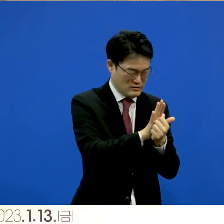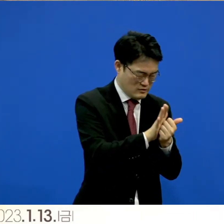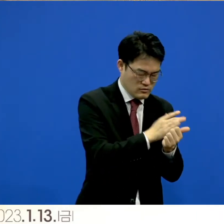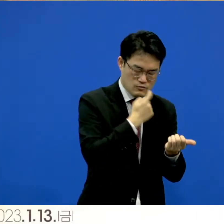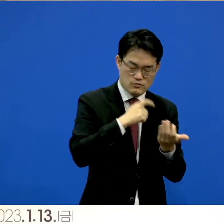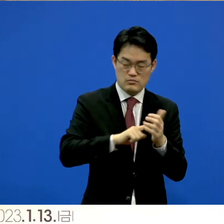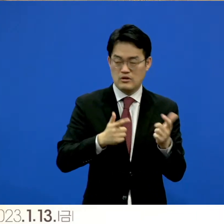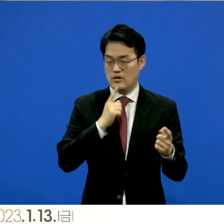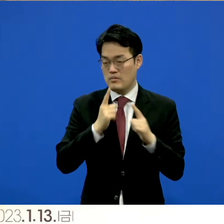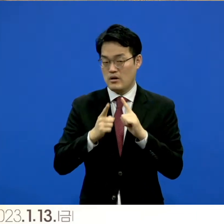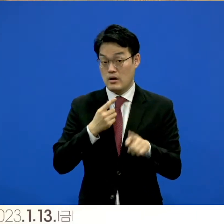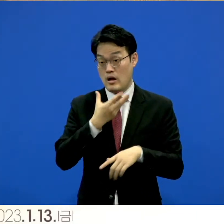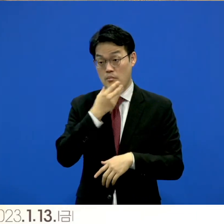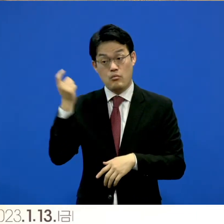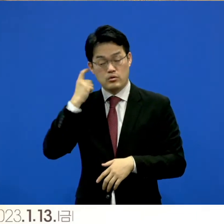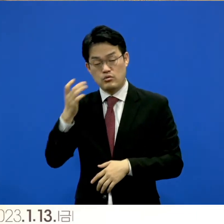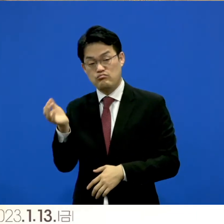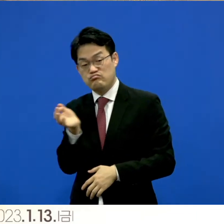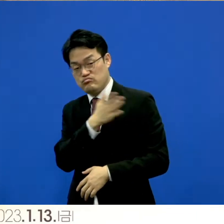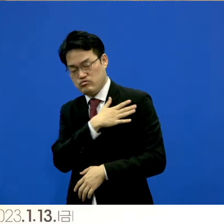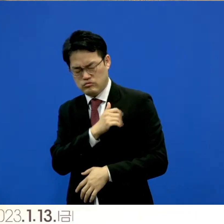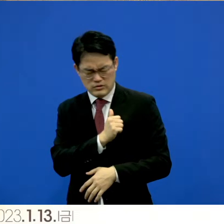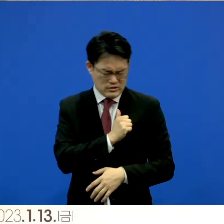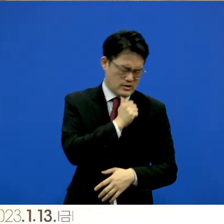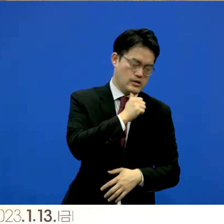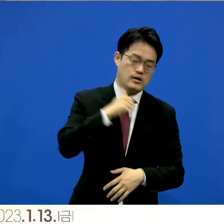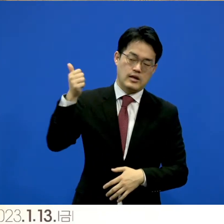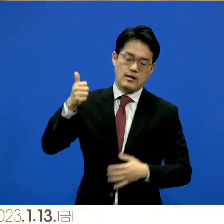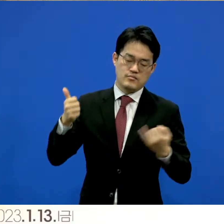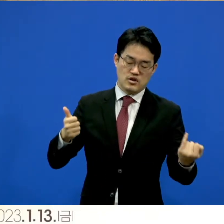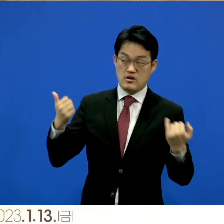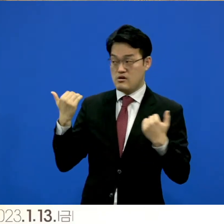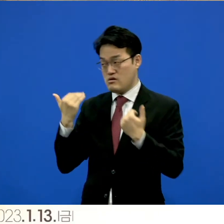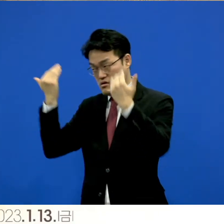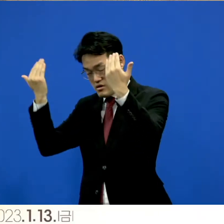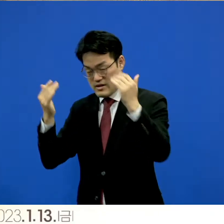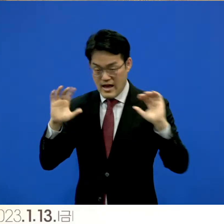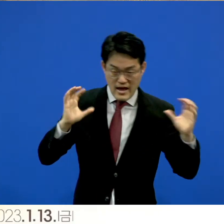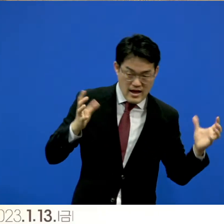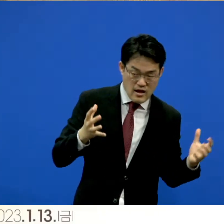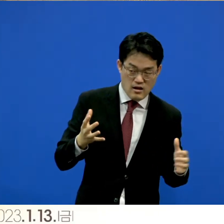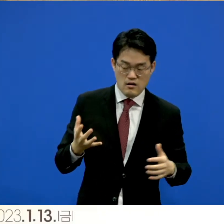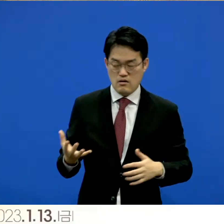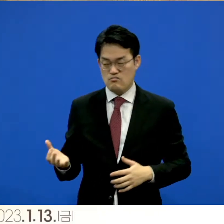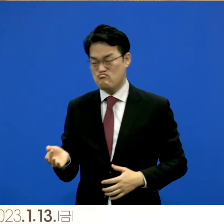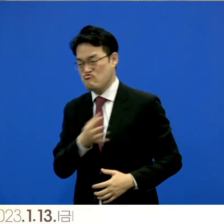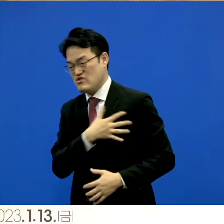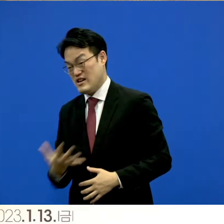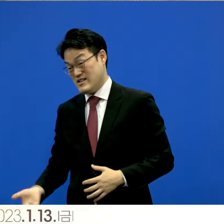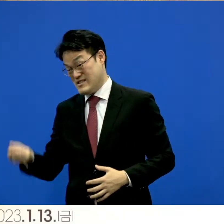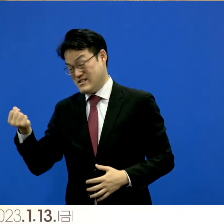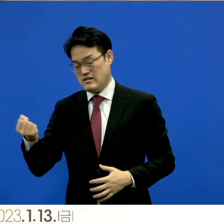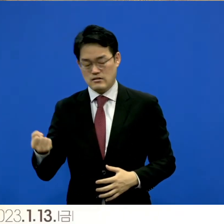복음은 부한 자나 가난한 자나 남자나 여자나 어린아이나 어른이나 가진 자나 가지지 않은 자